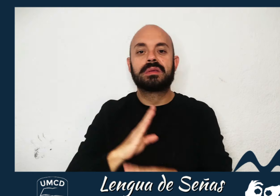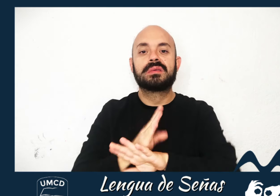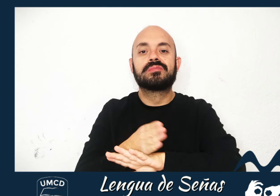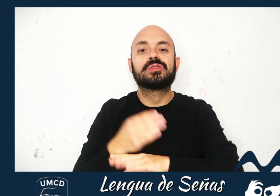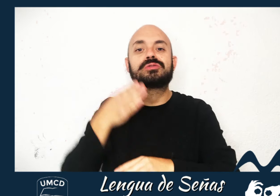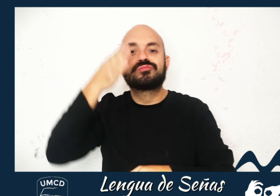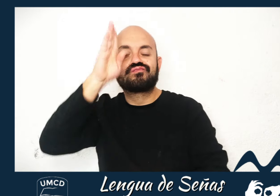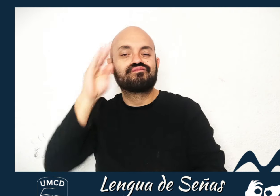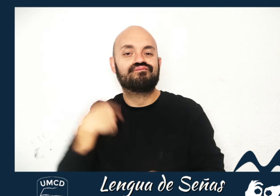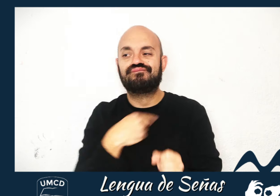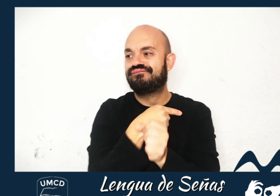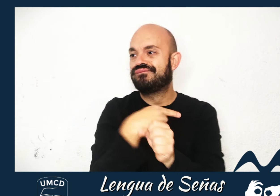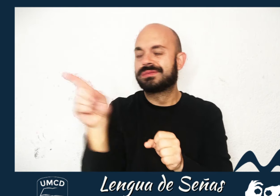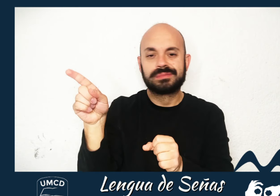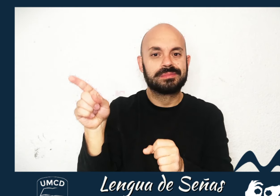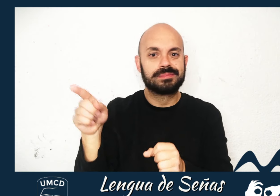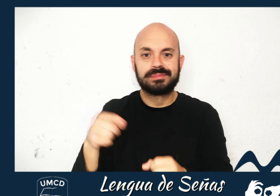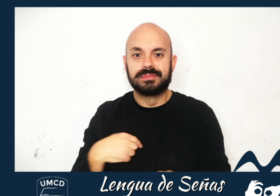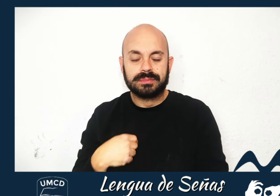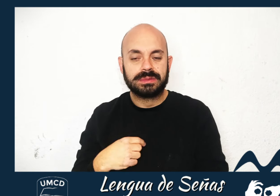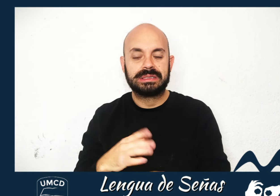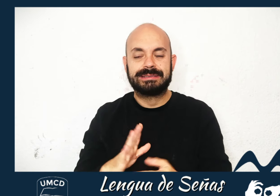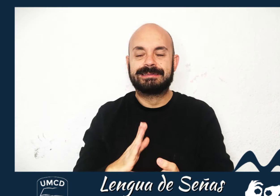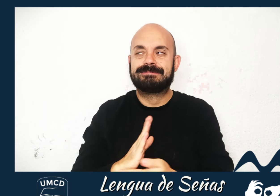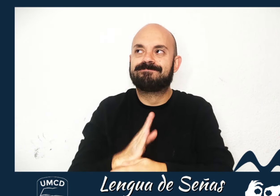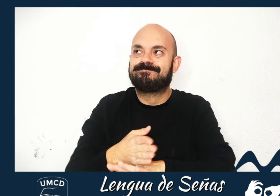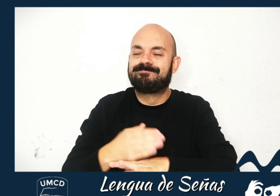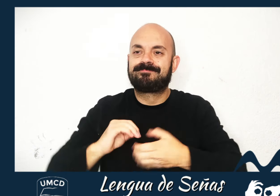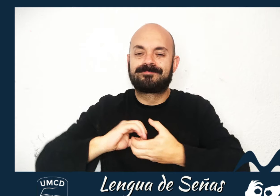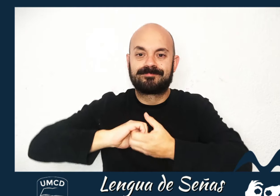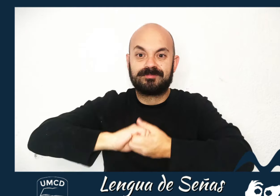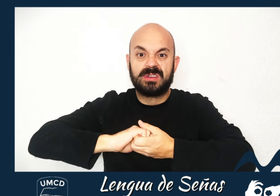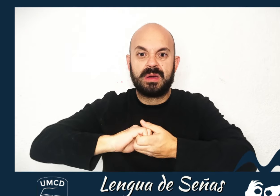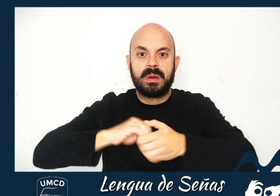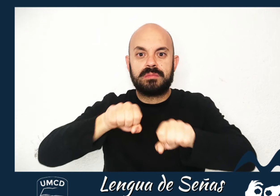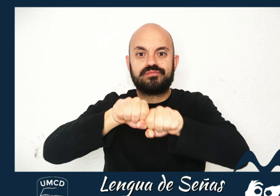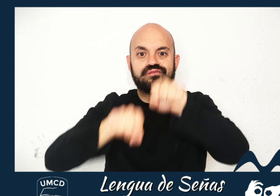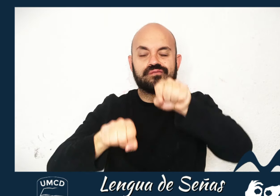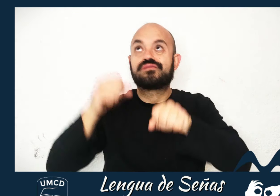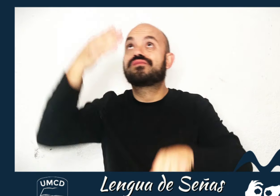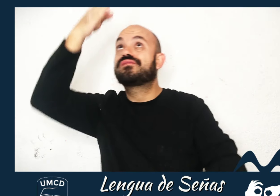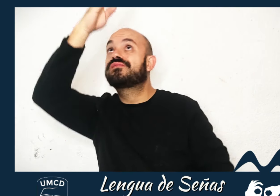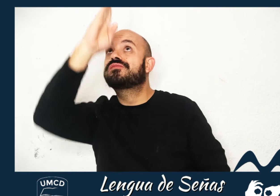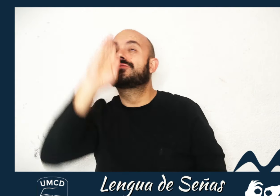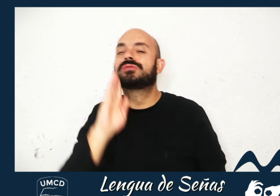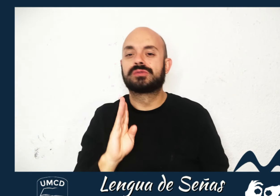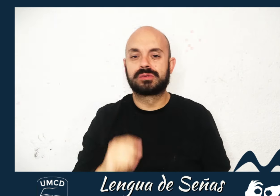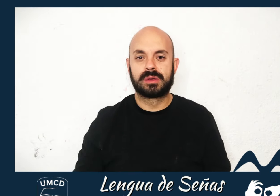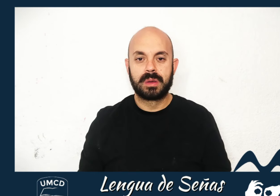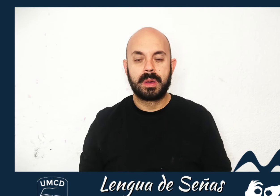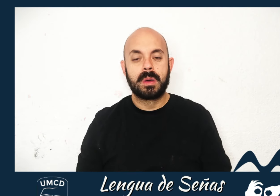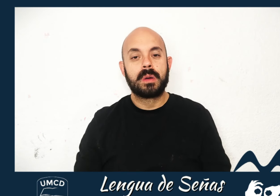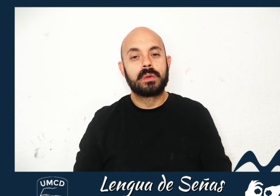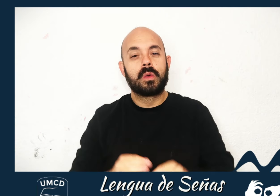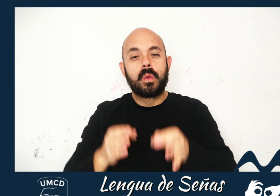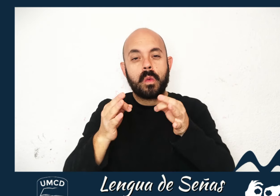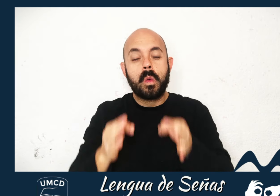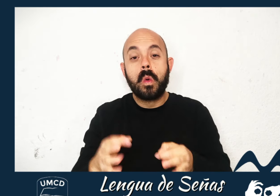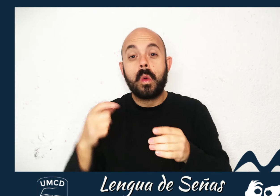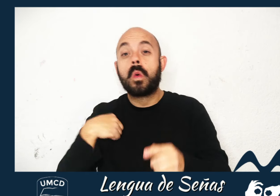expulsarlo del Edén y desde ese momento perdió esa relación que tenía tan íntima ahí en el paraíso. Desde